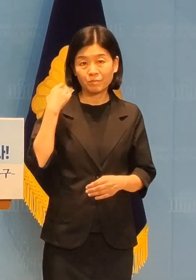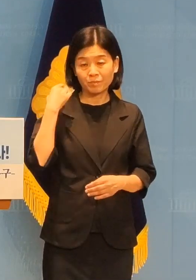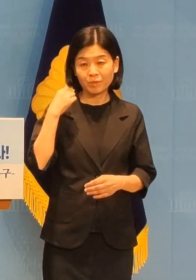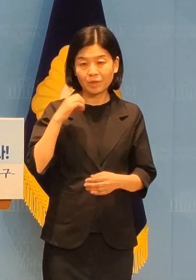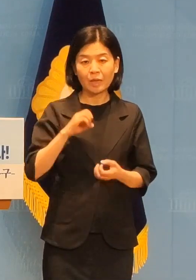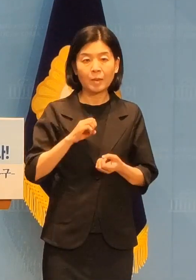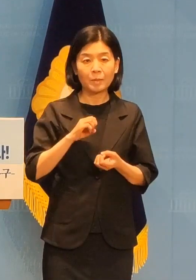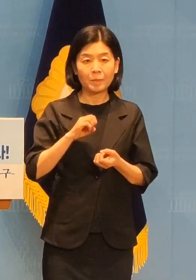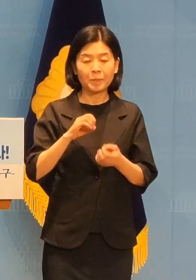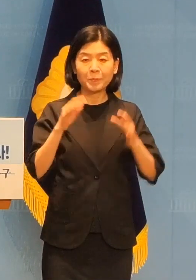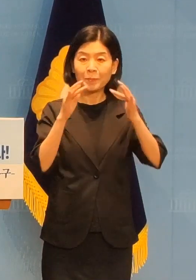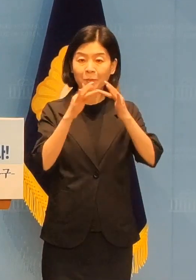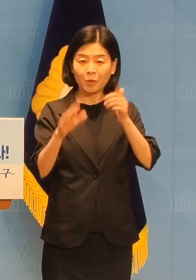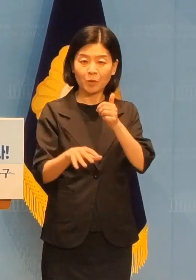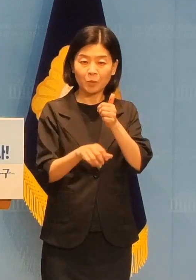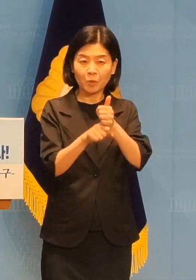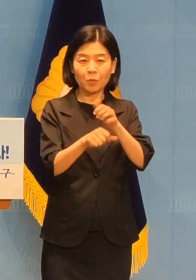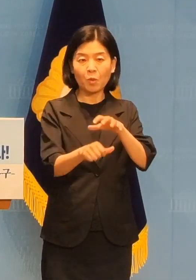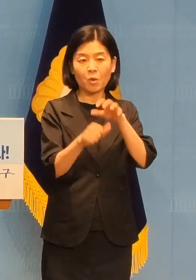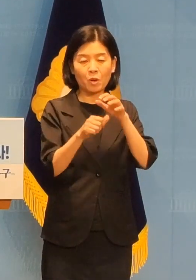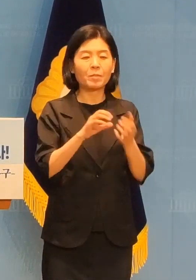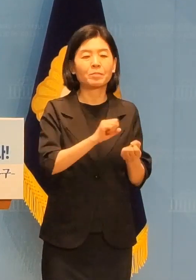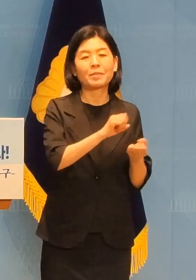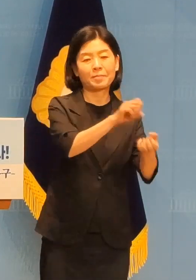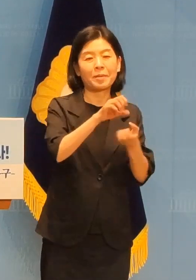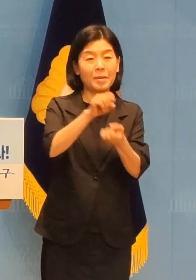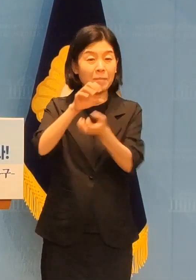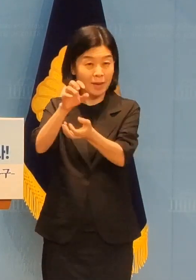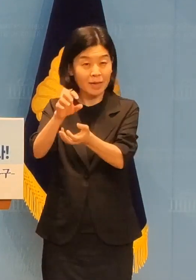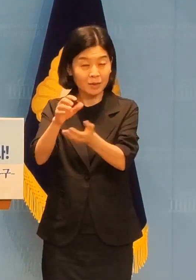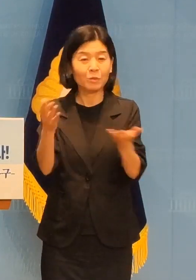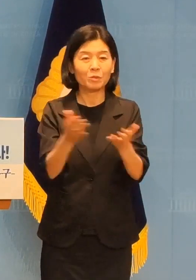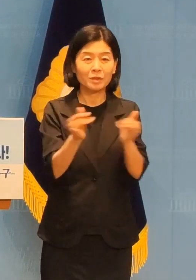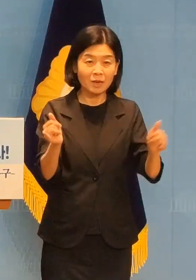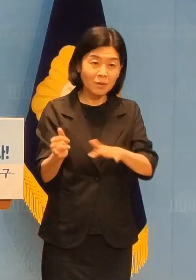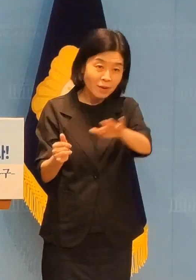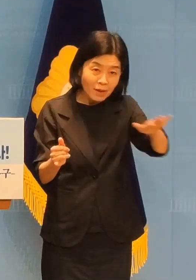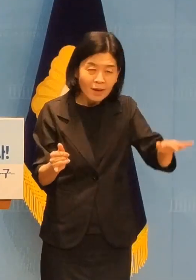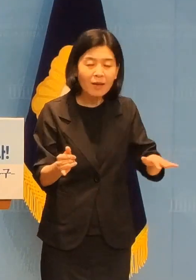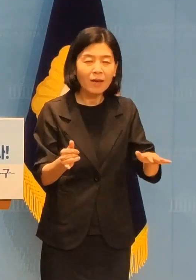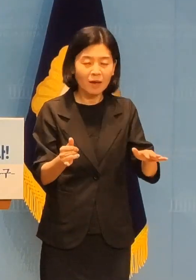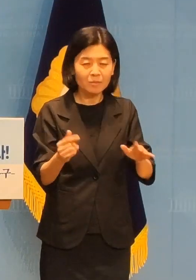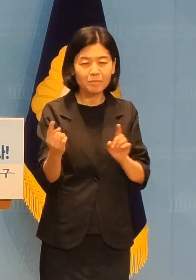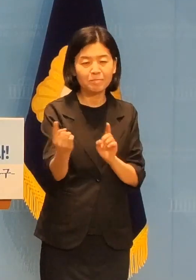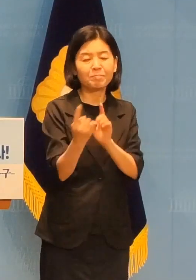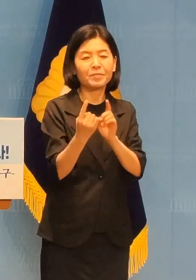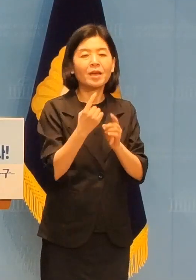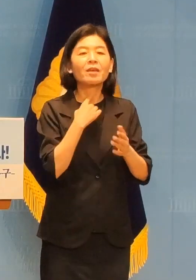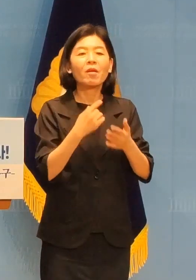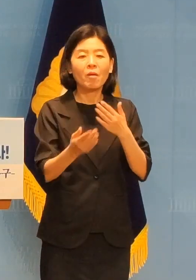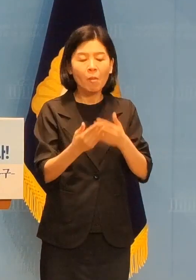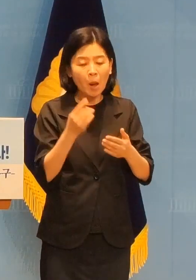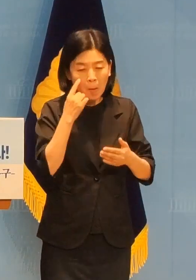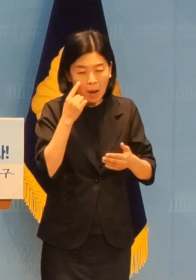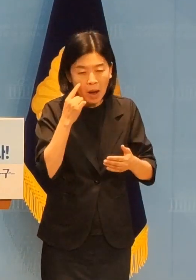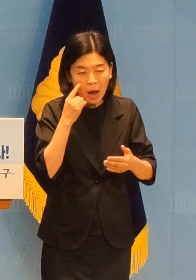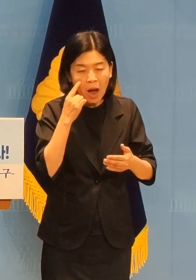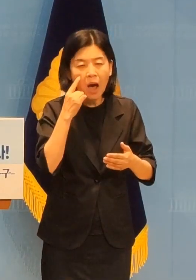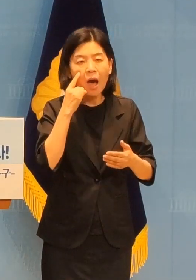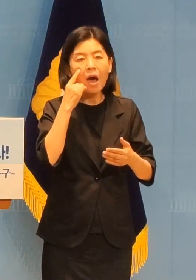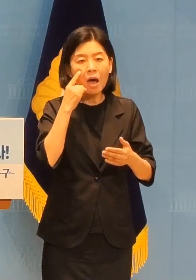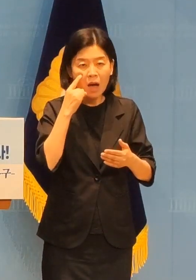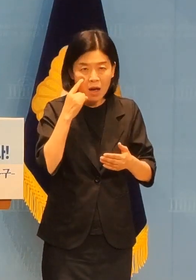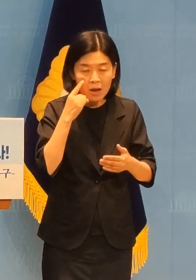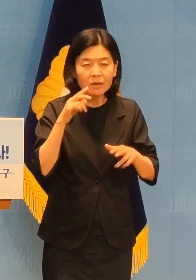직접 체험을 하고 난 이후에 그분들에게 쉼이라는 것은 바로 생존권과